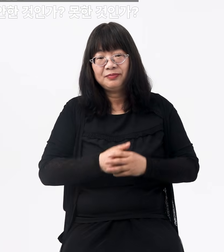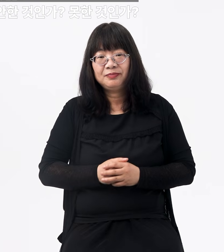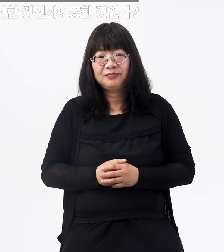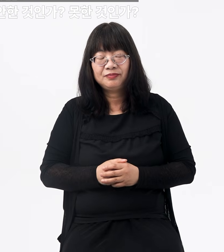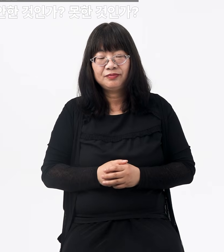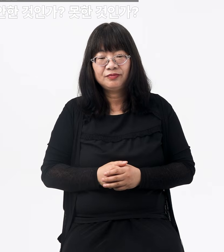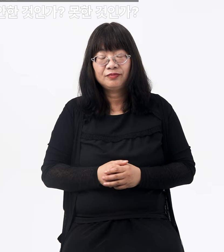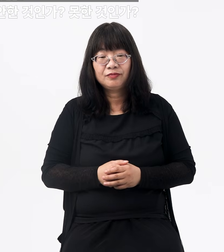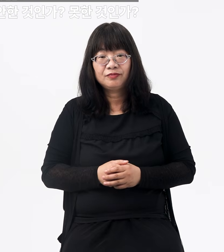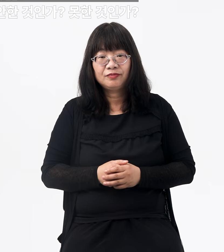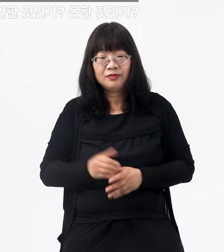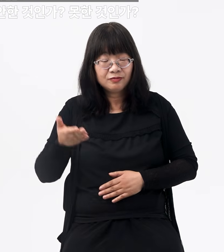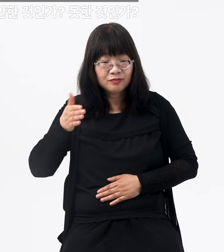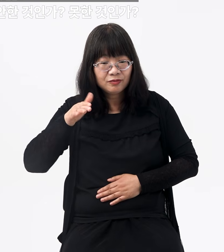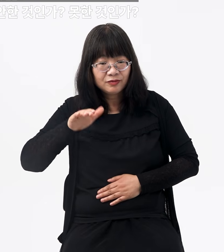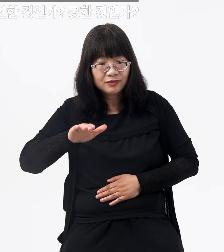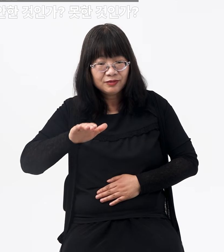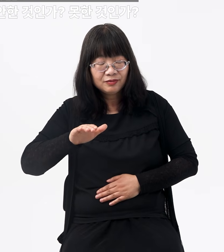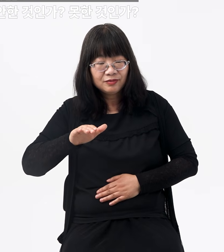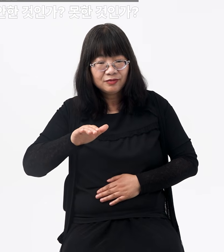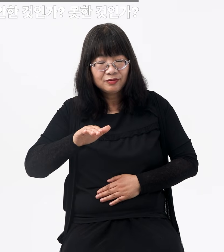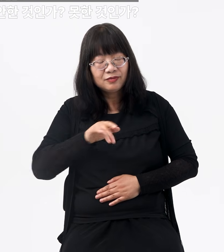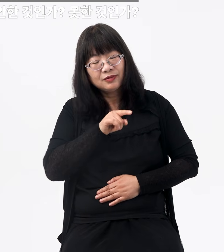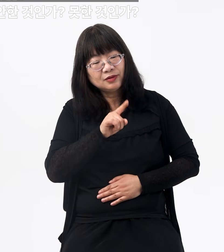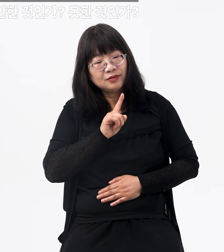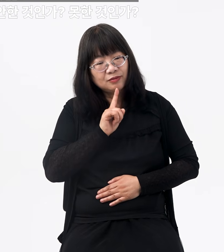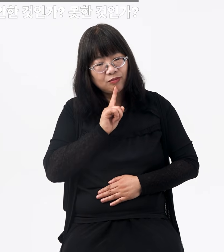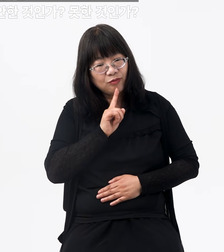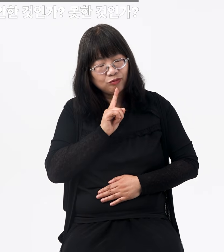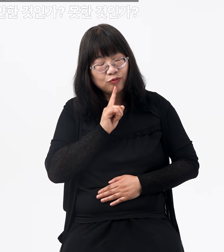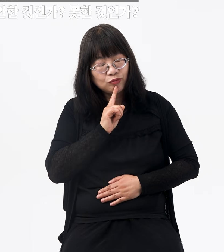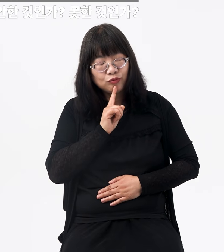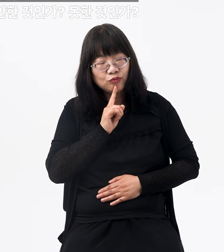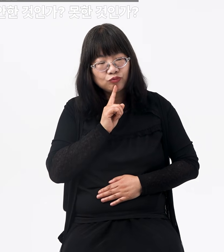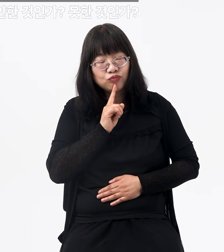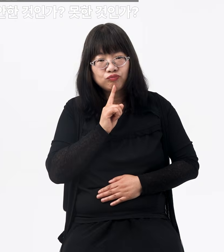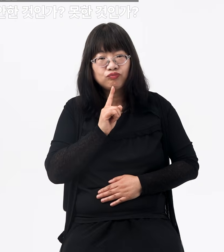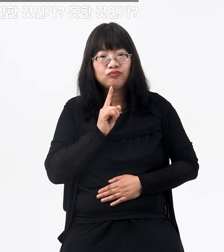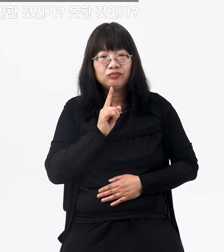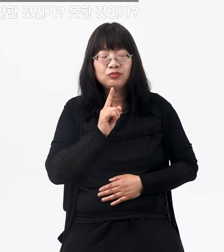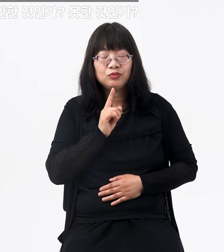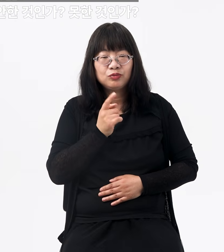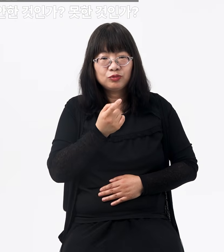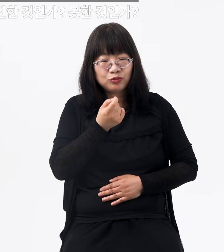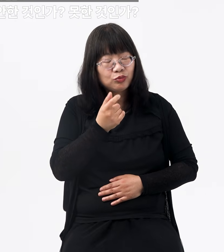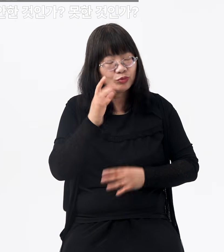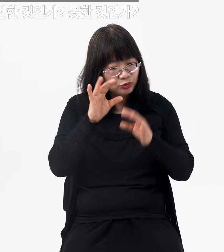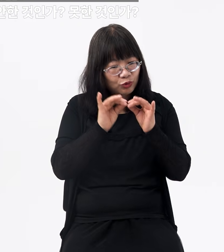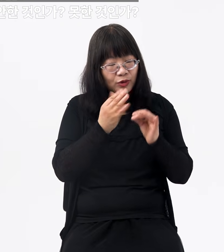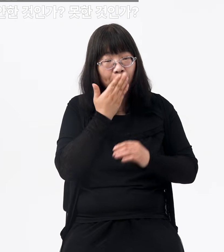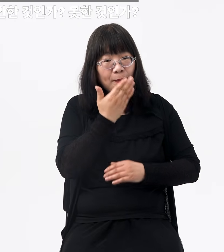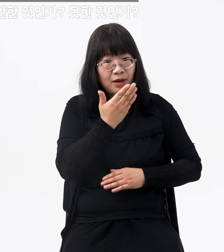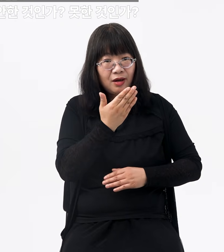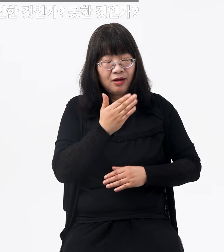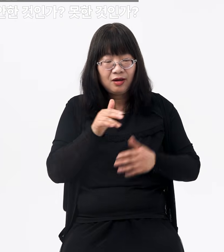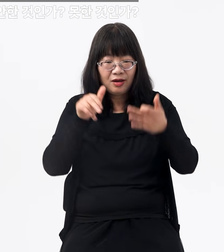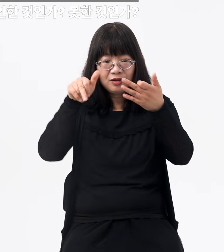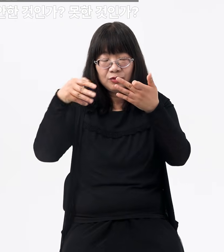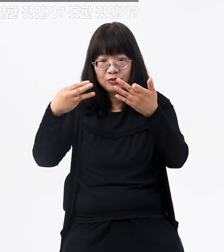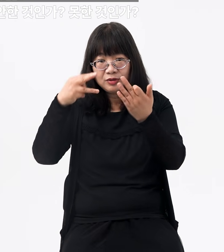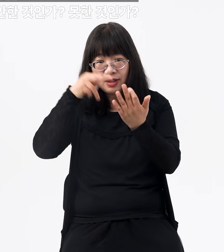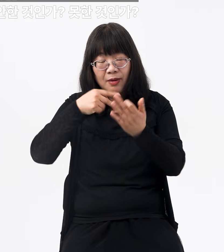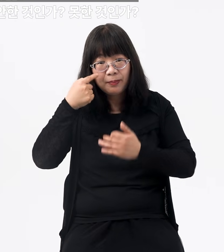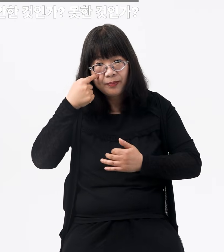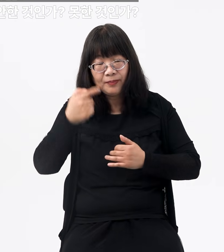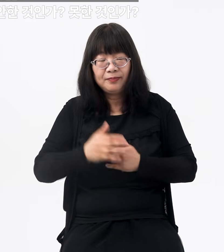이 번역도 사실 일리는 있어요. 몇 절을 보시냐면 위에 19절을 한번 보세요.